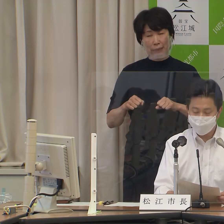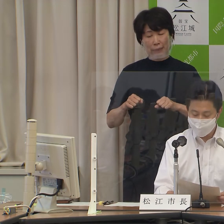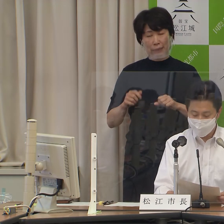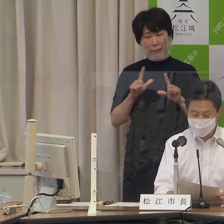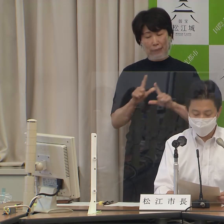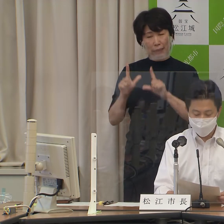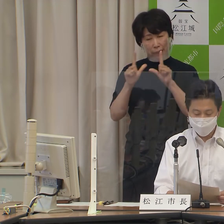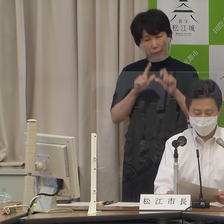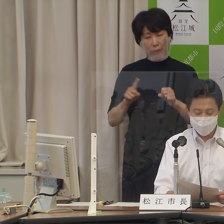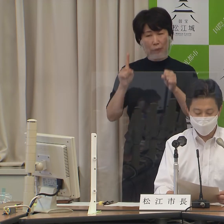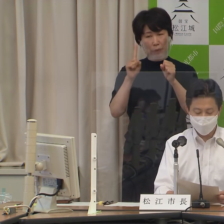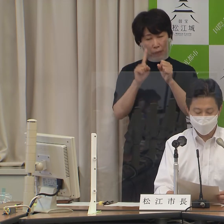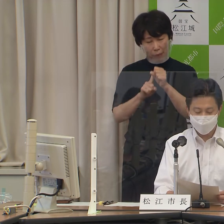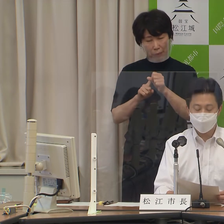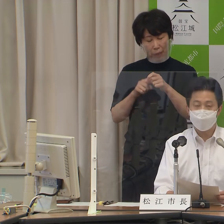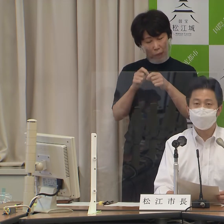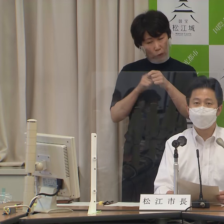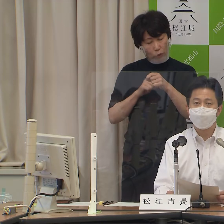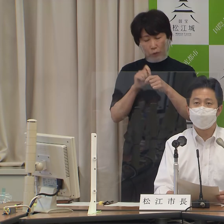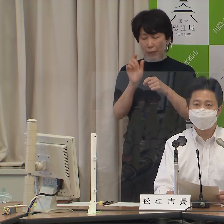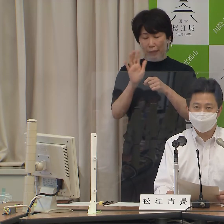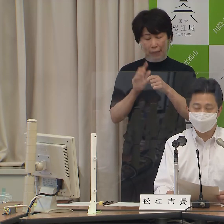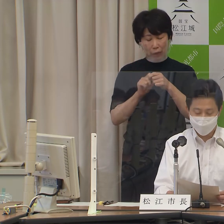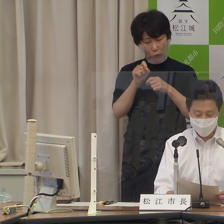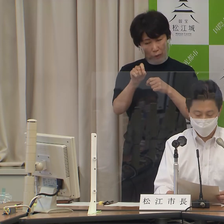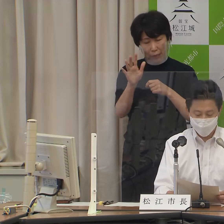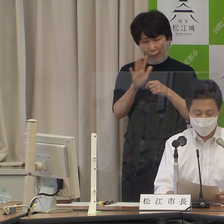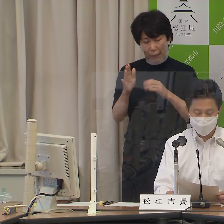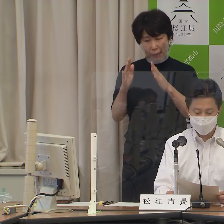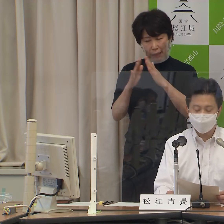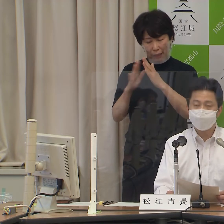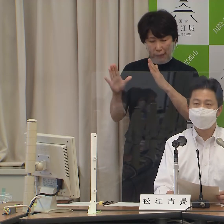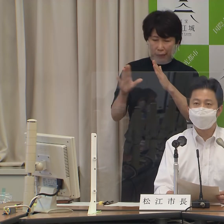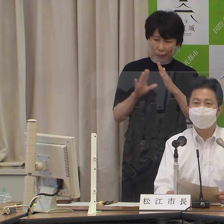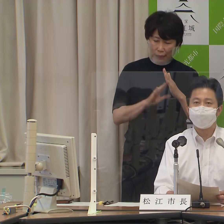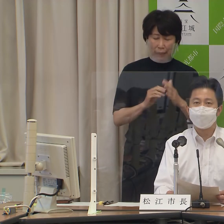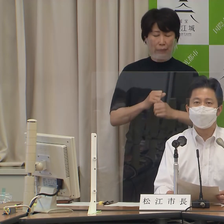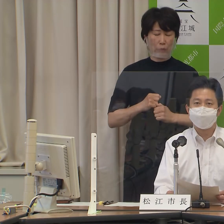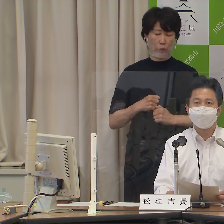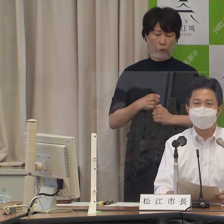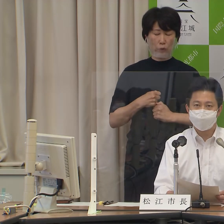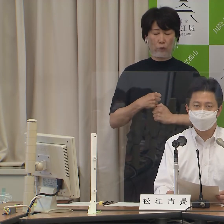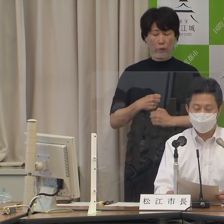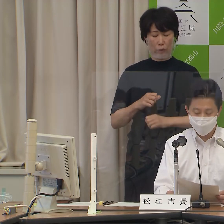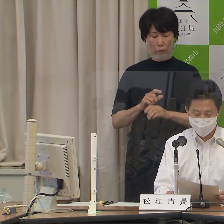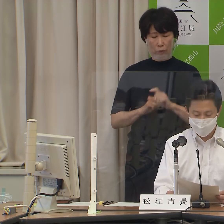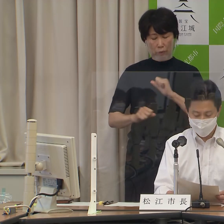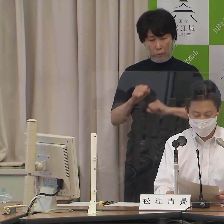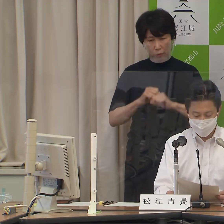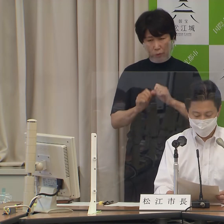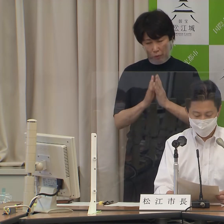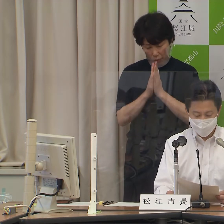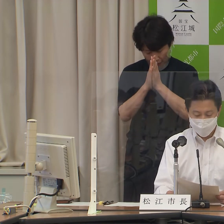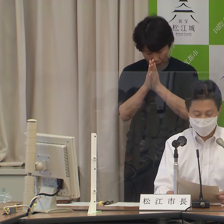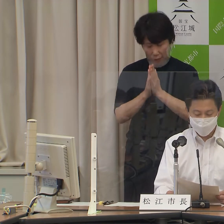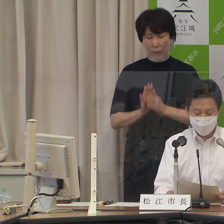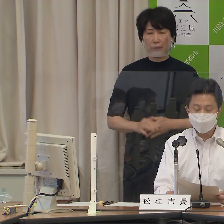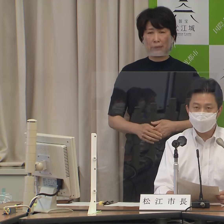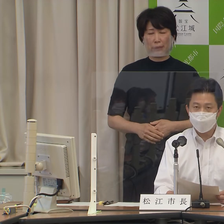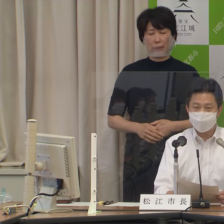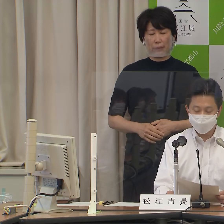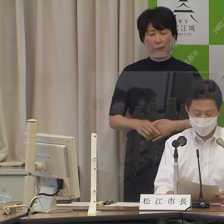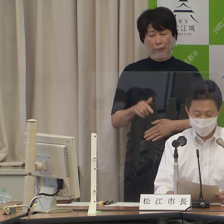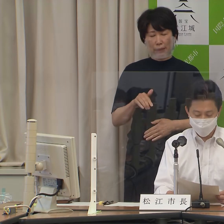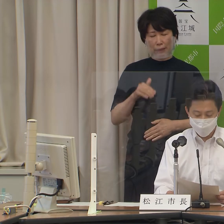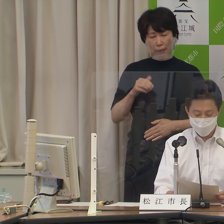ない、家庭内にウイルスを持ち込まないという意識を持って行動してまいりましょう。熱中症